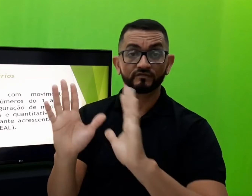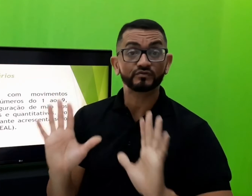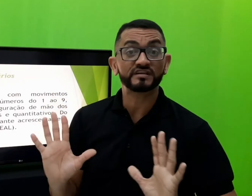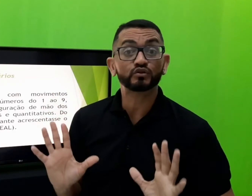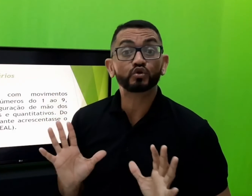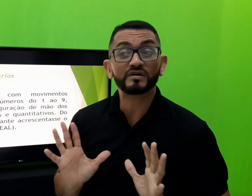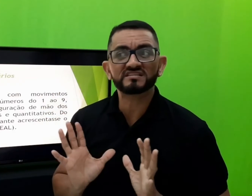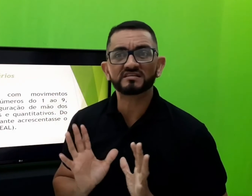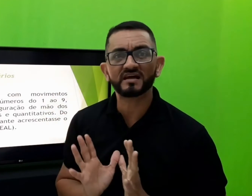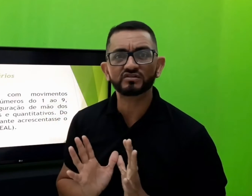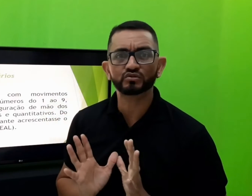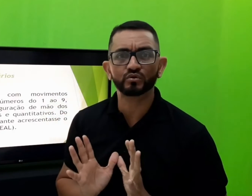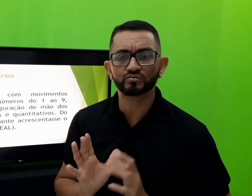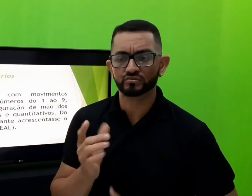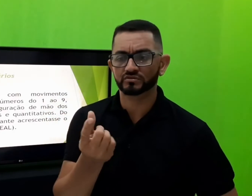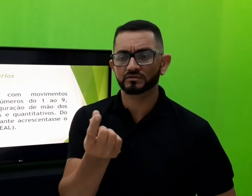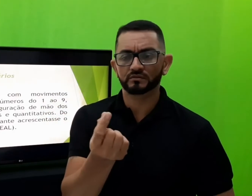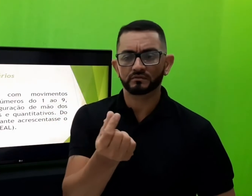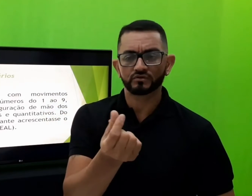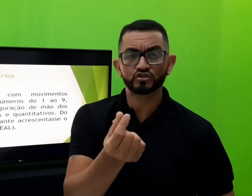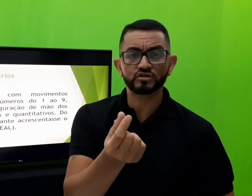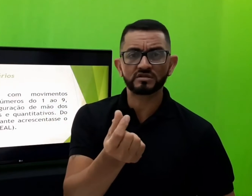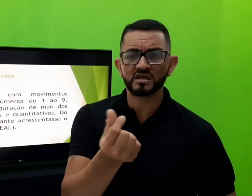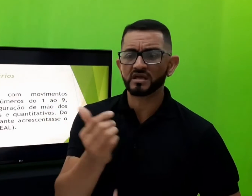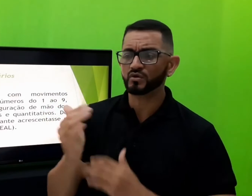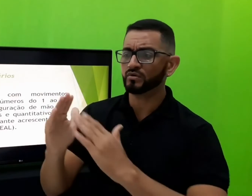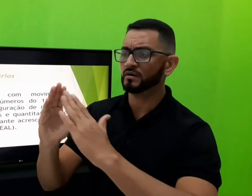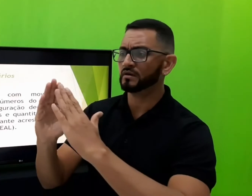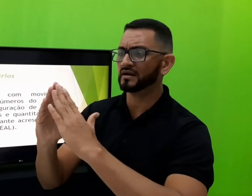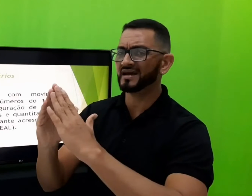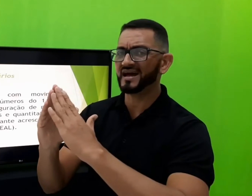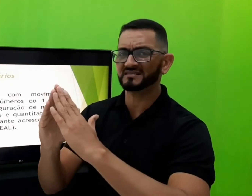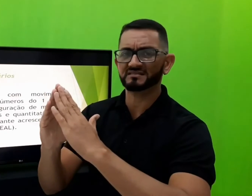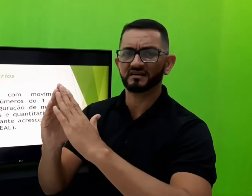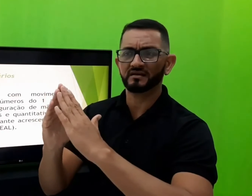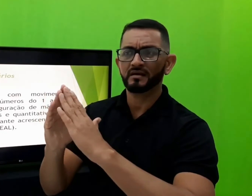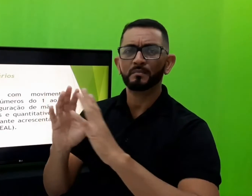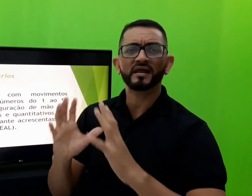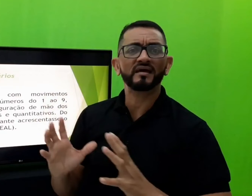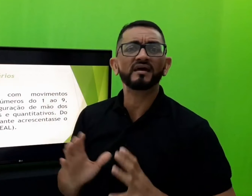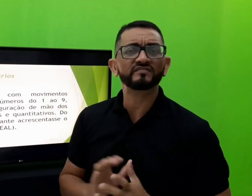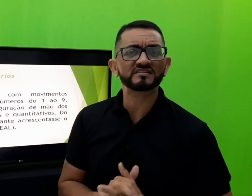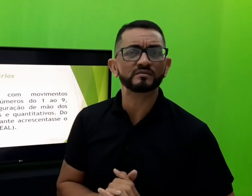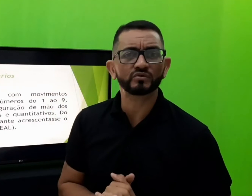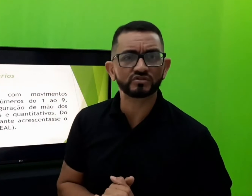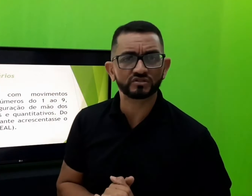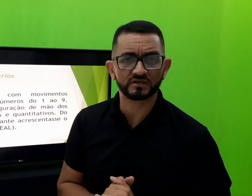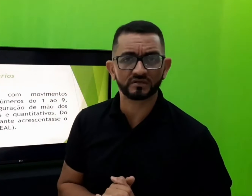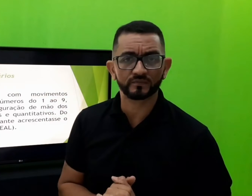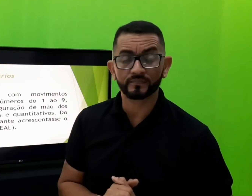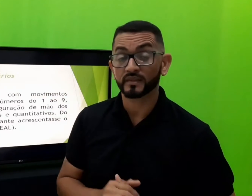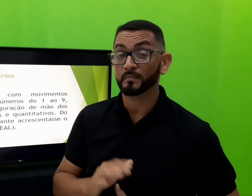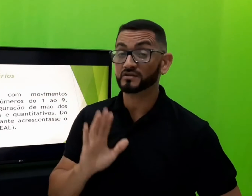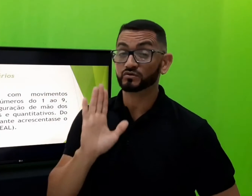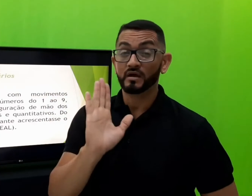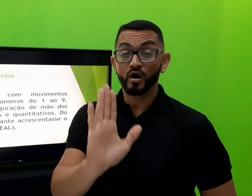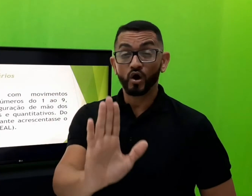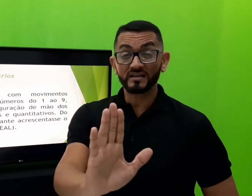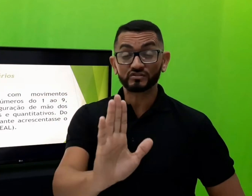vão ser 2 sinais soltos. Dinheiro, casa. Para ele vai ser muito estranho. Mas olha